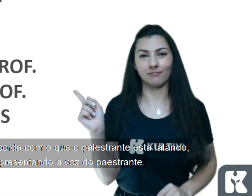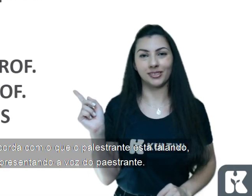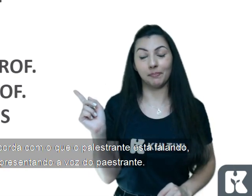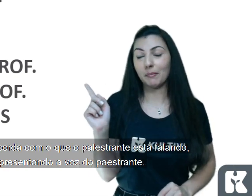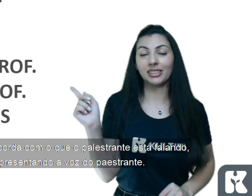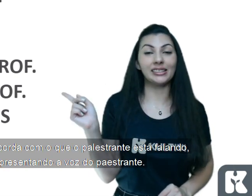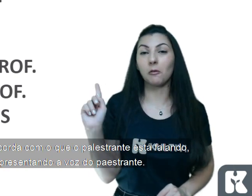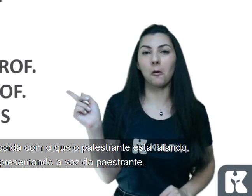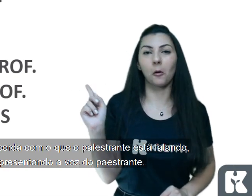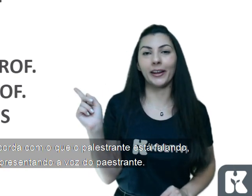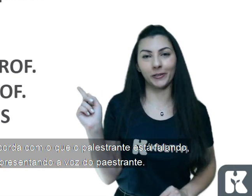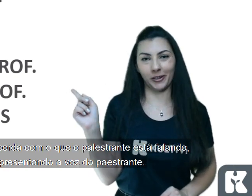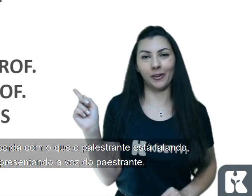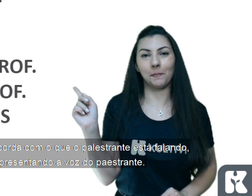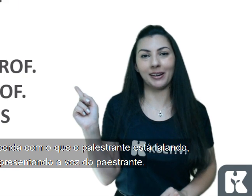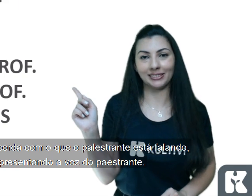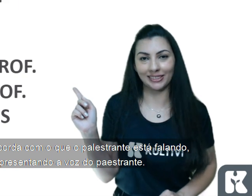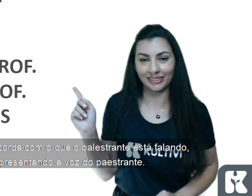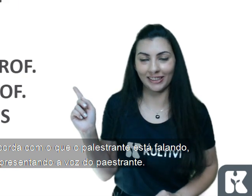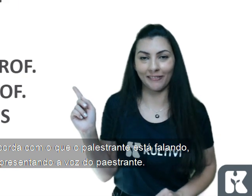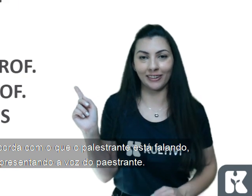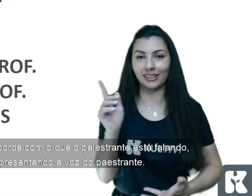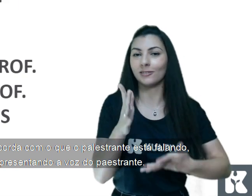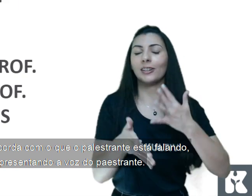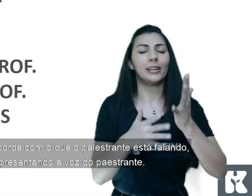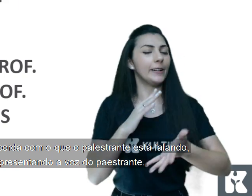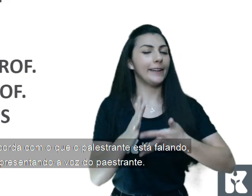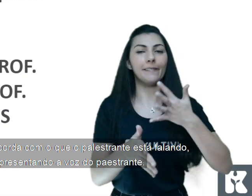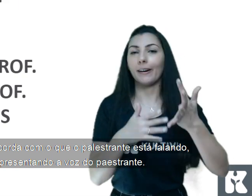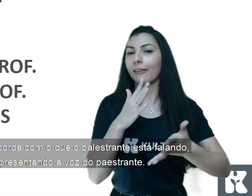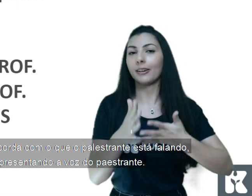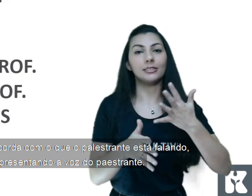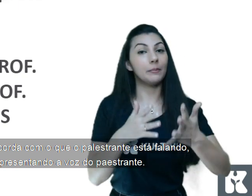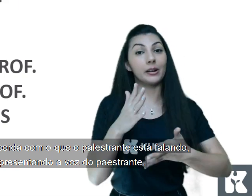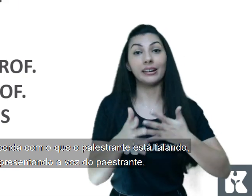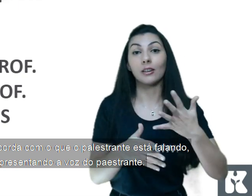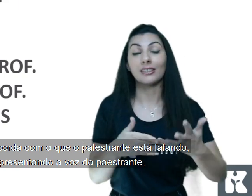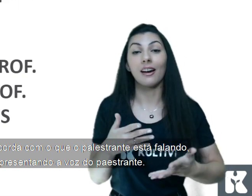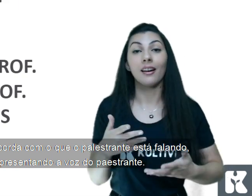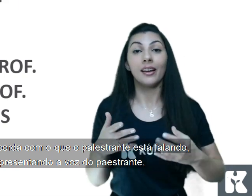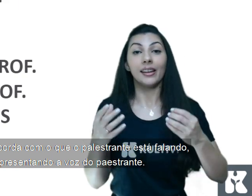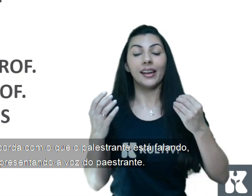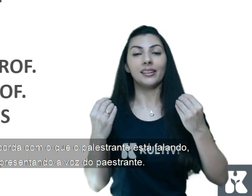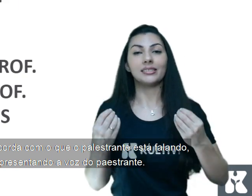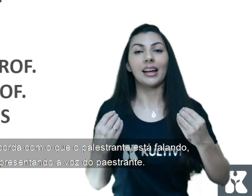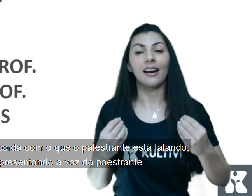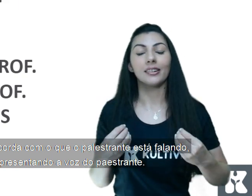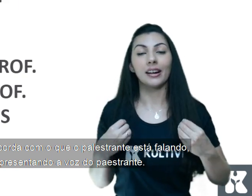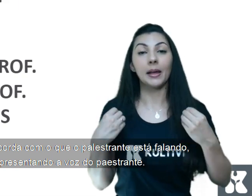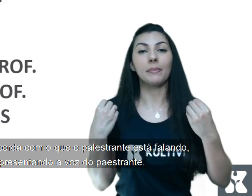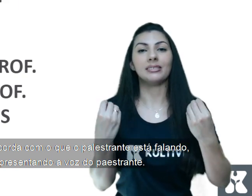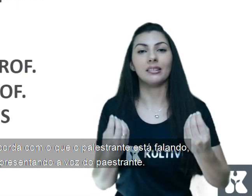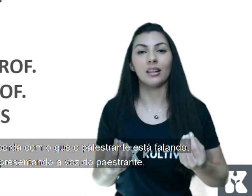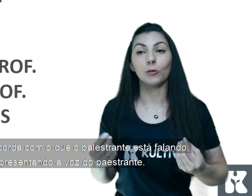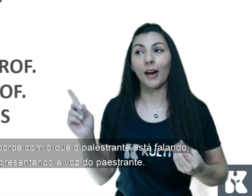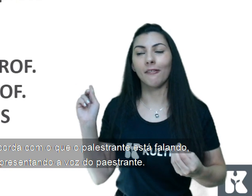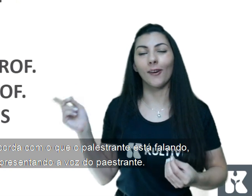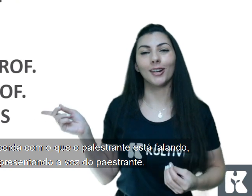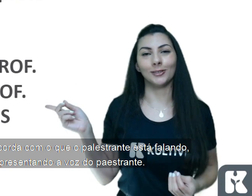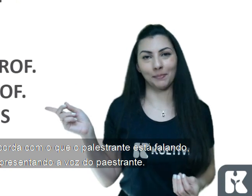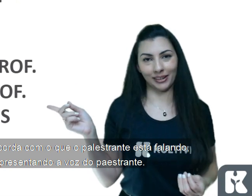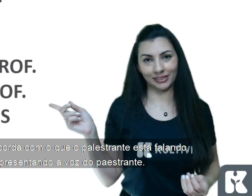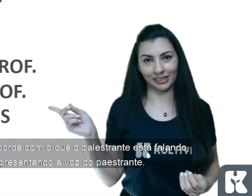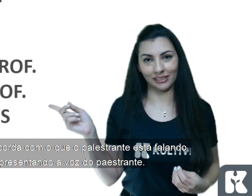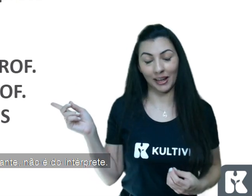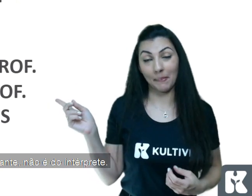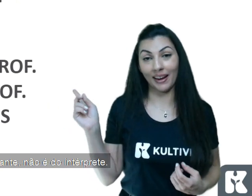não. Mesmo se ele não concorda com o que o palestrante está falando, ele vai fazer, porque ele está representando a voz